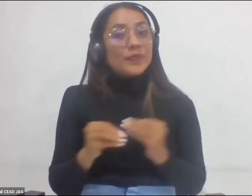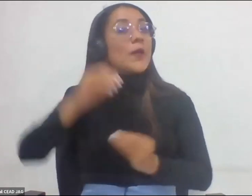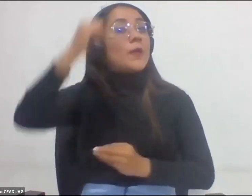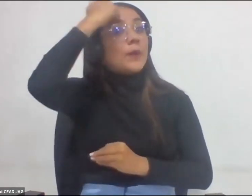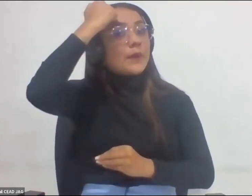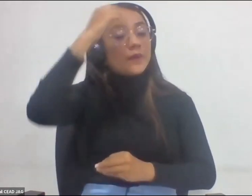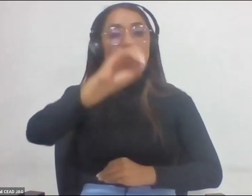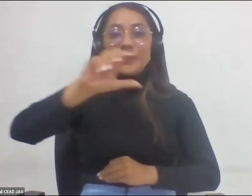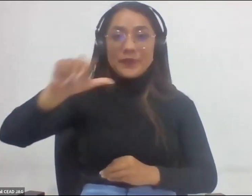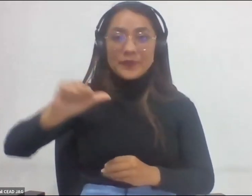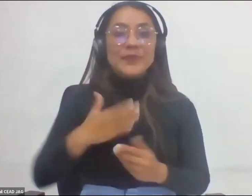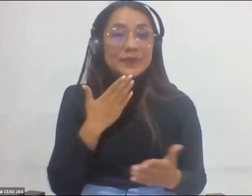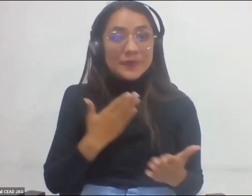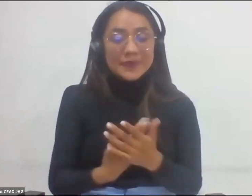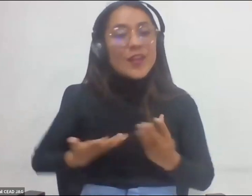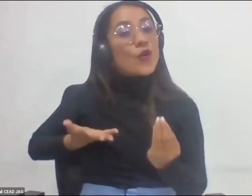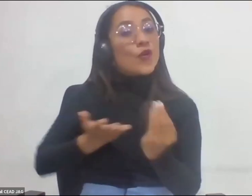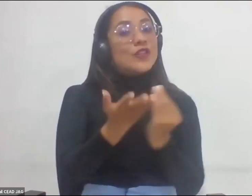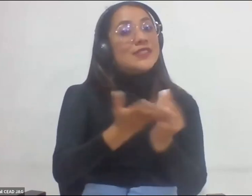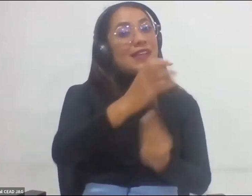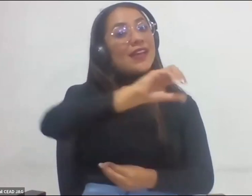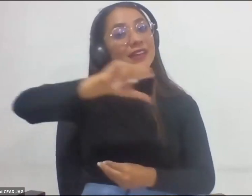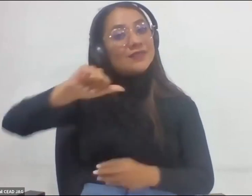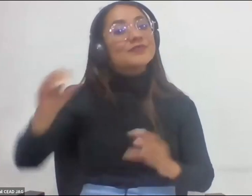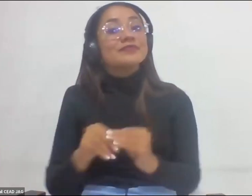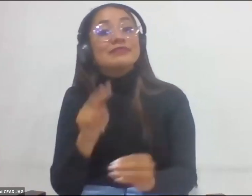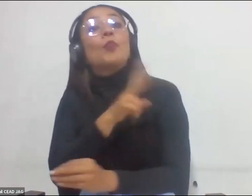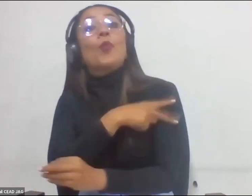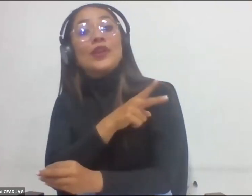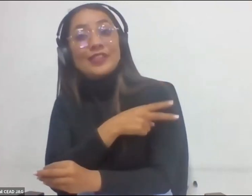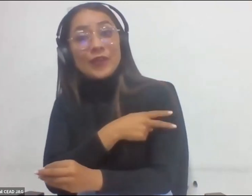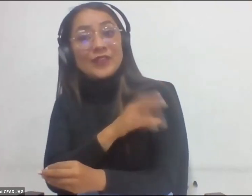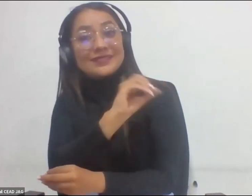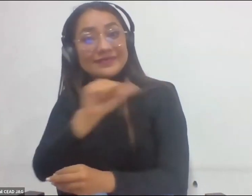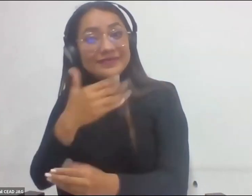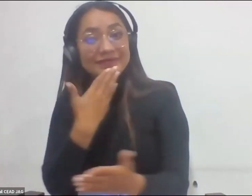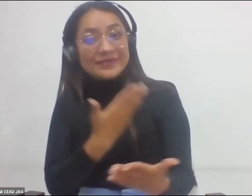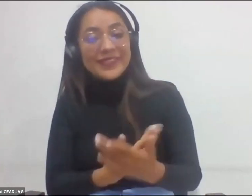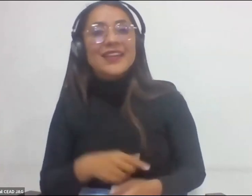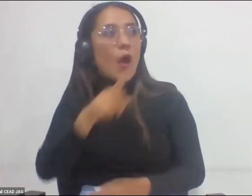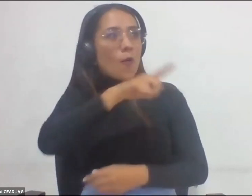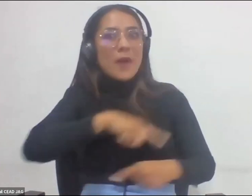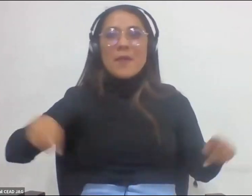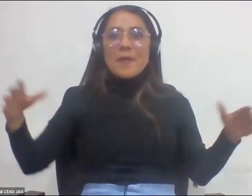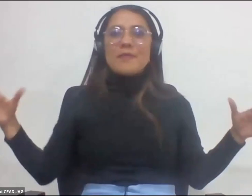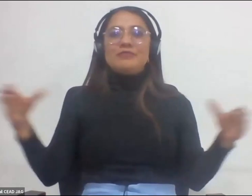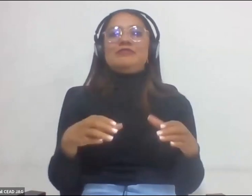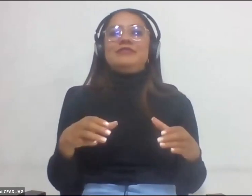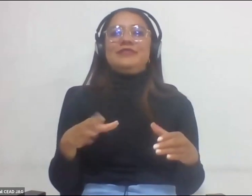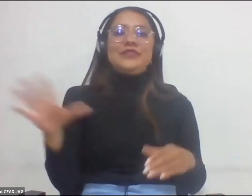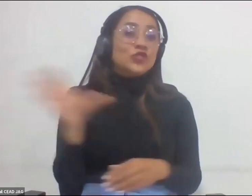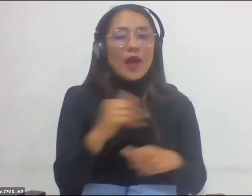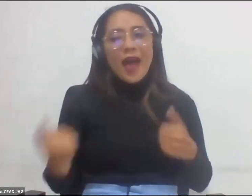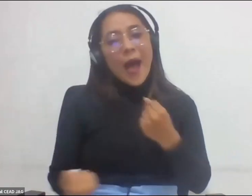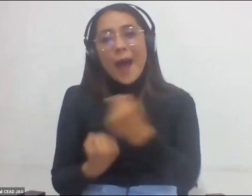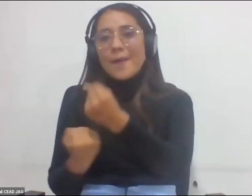a los docentes a las consejeras a los consejeros a las monitoras a los monitores que han acompañado a quienes aspiran a ser